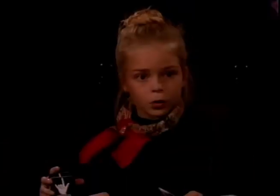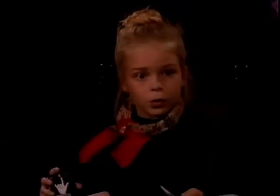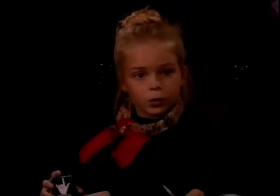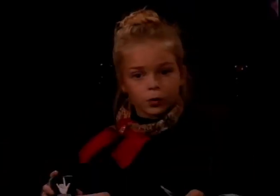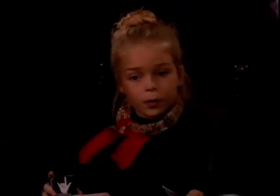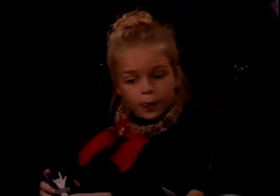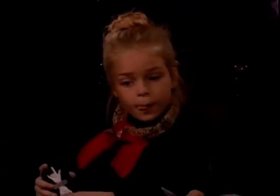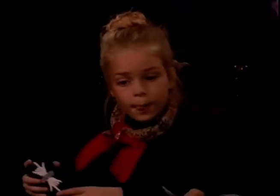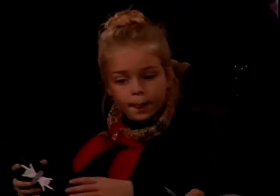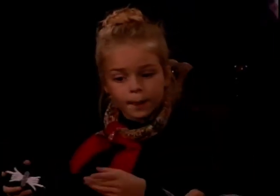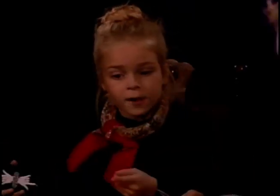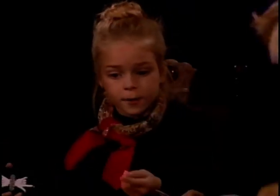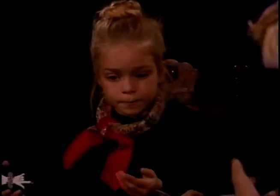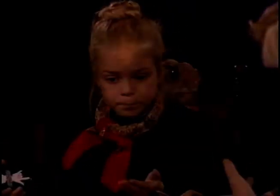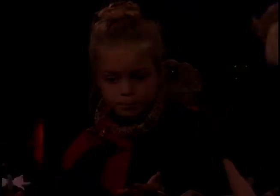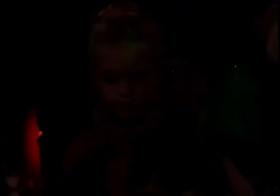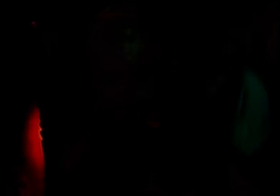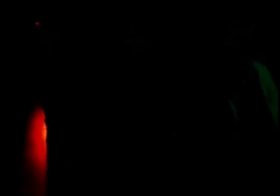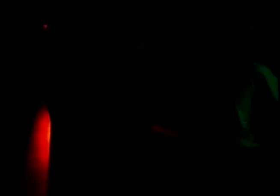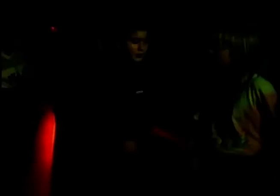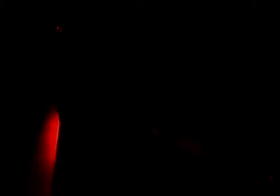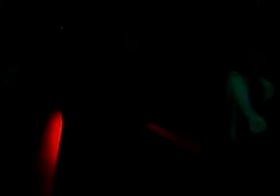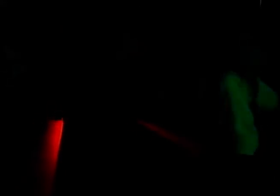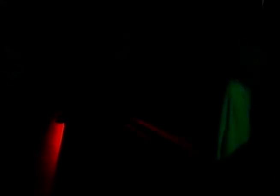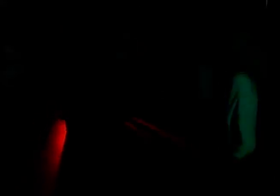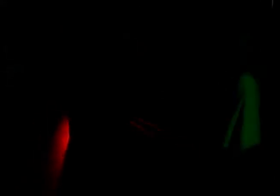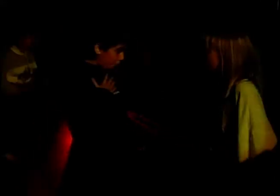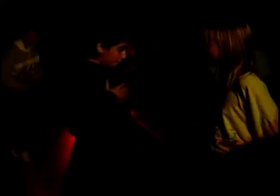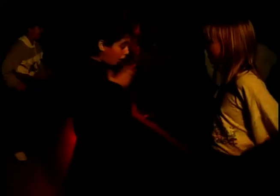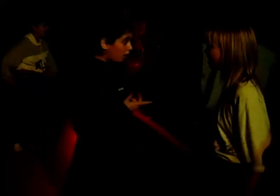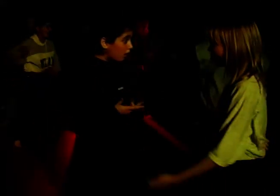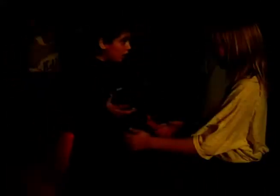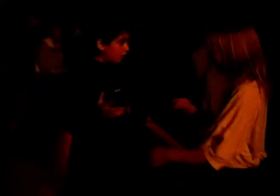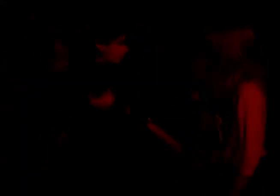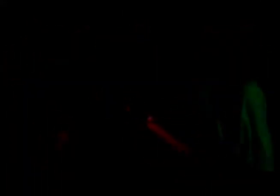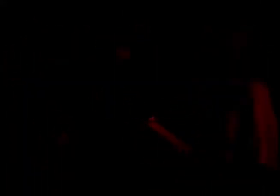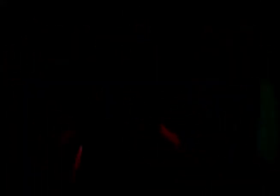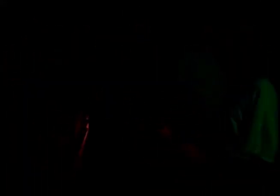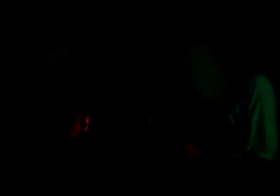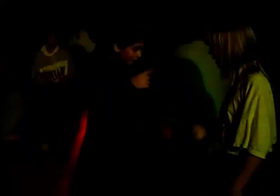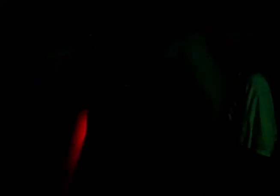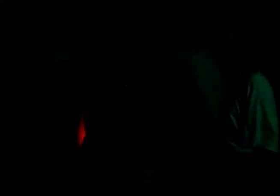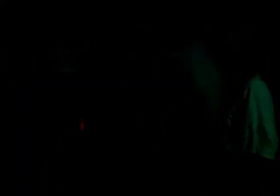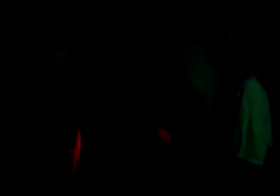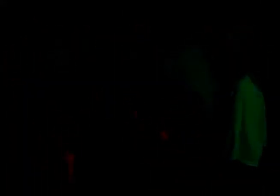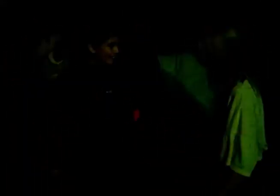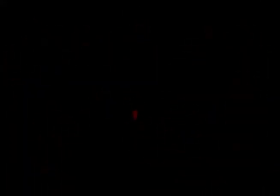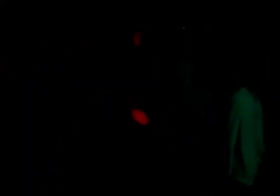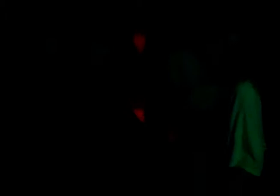Mm. Kan man tre språk? Svenska, engelska, teckenspråk. Ja. Du, mår du bra? Ja, jag mår bra. Kul